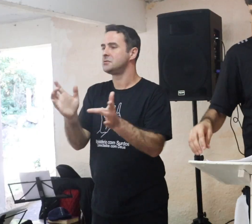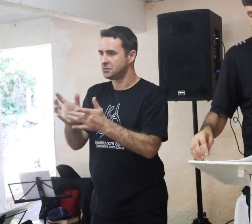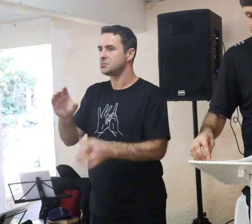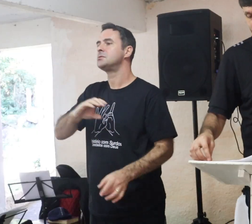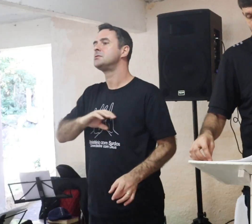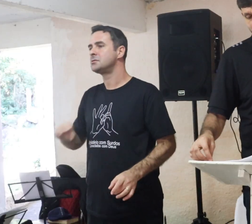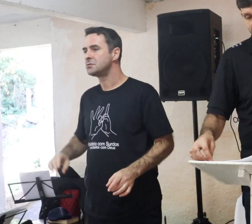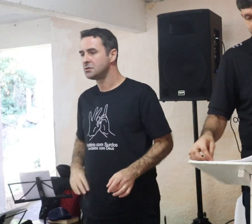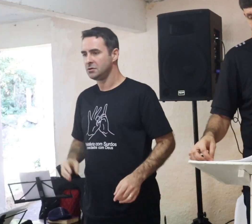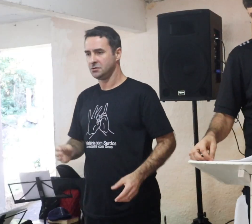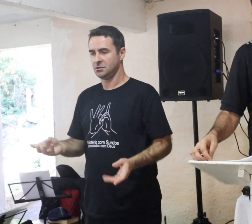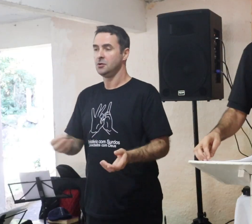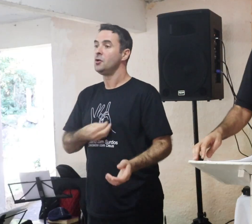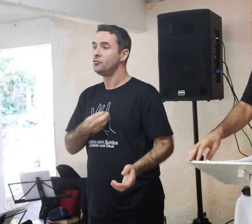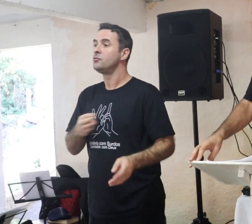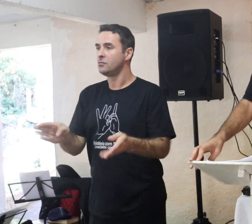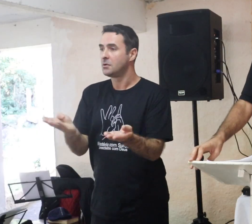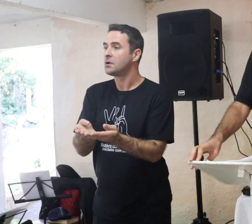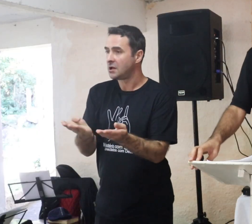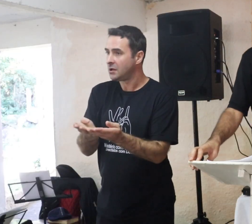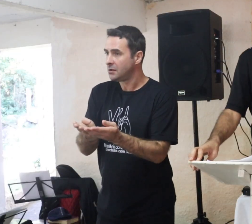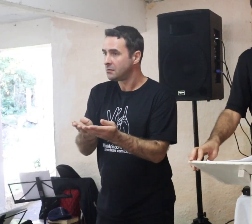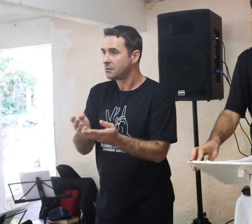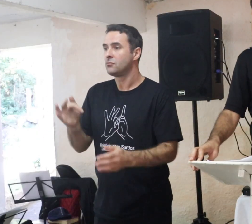vivos naquela ocasião,